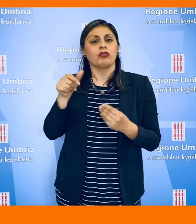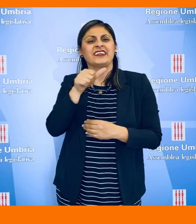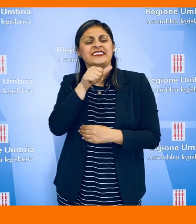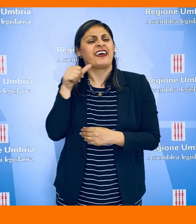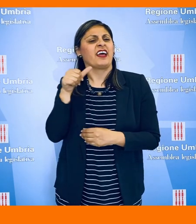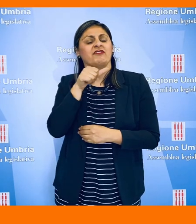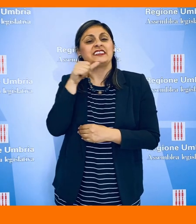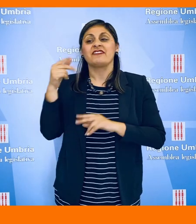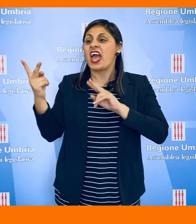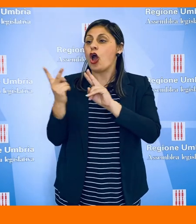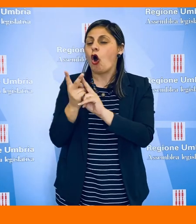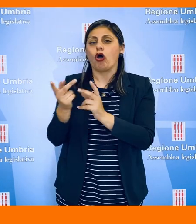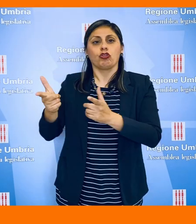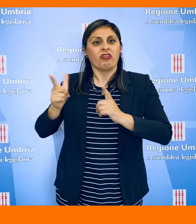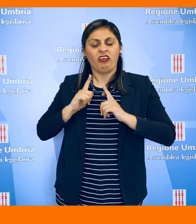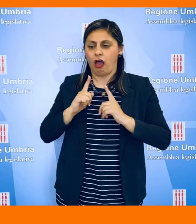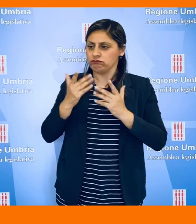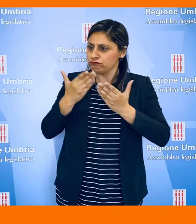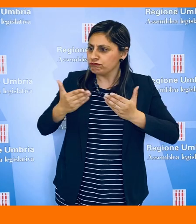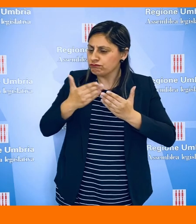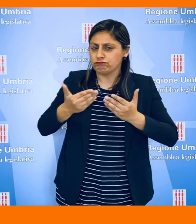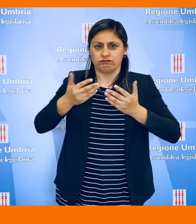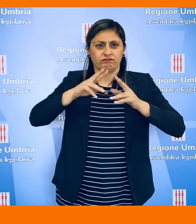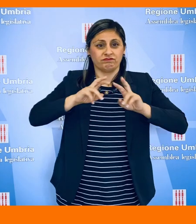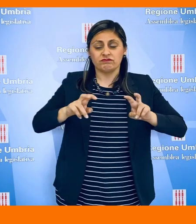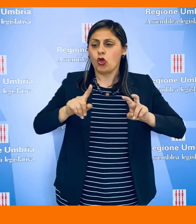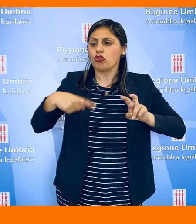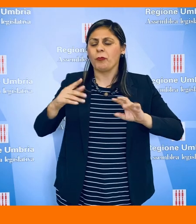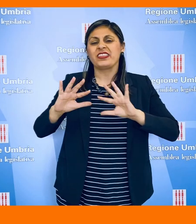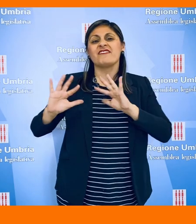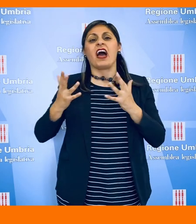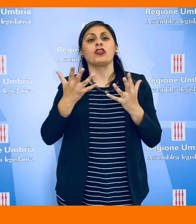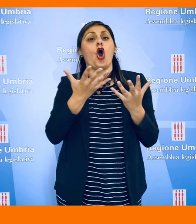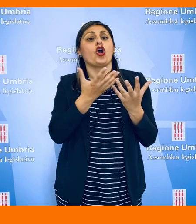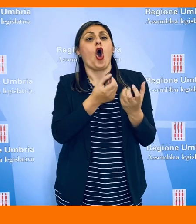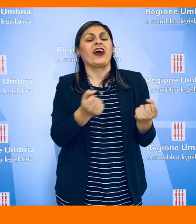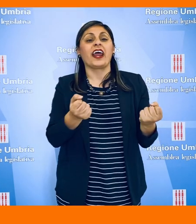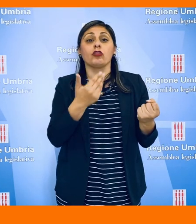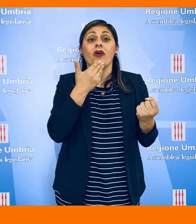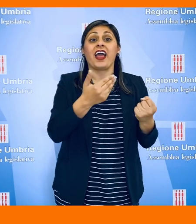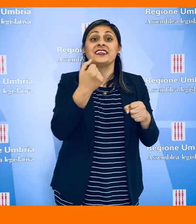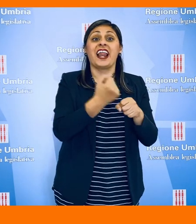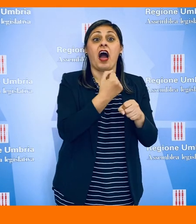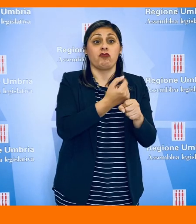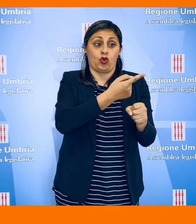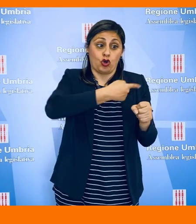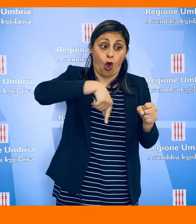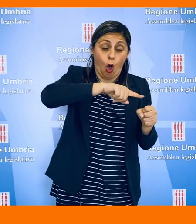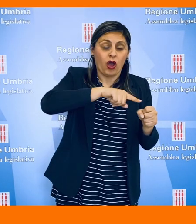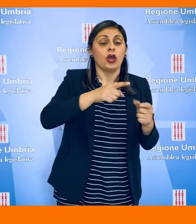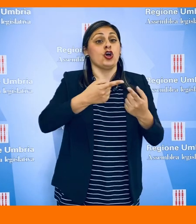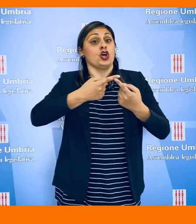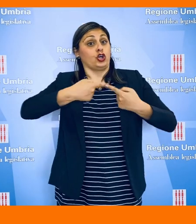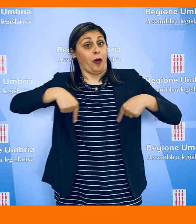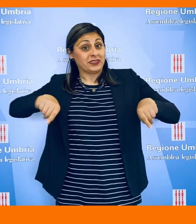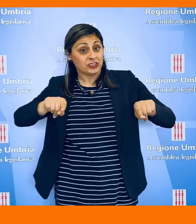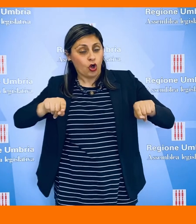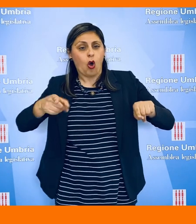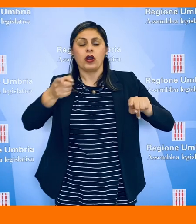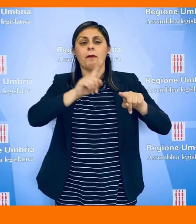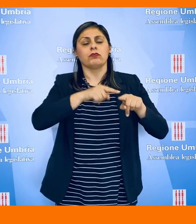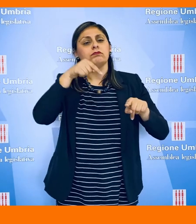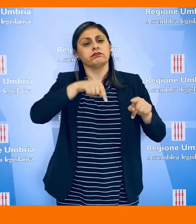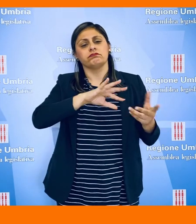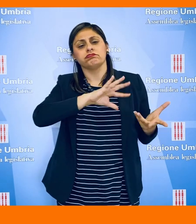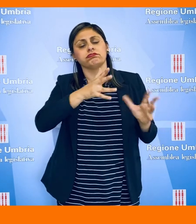veramente incontri proficui che vedranno la loro concretezza grazie al nostro lavoro di tutta la Commissione, e vedranno questa